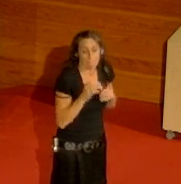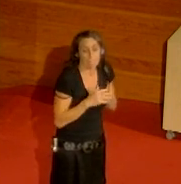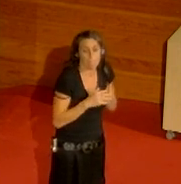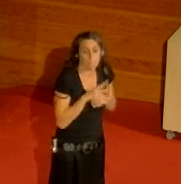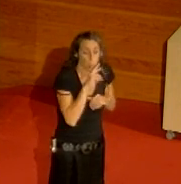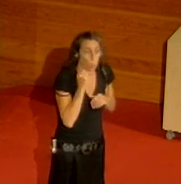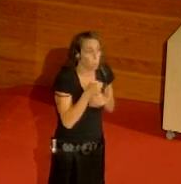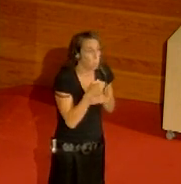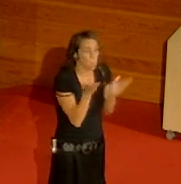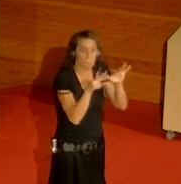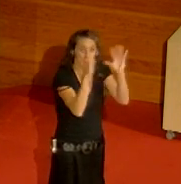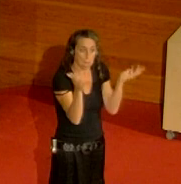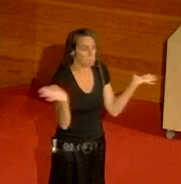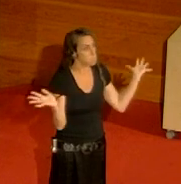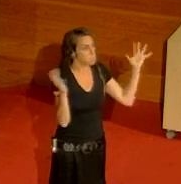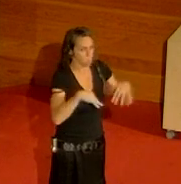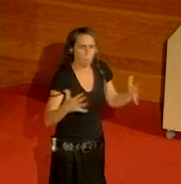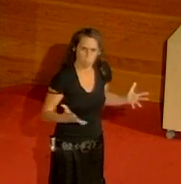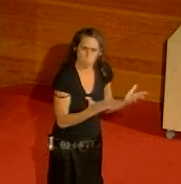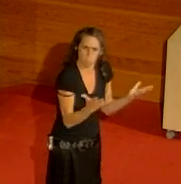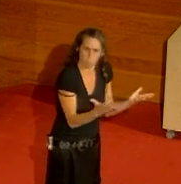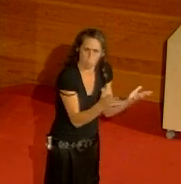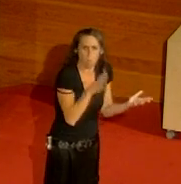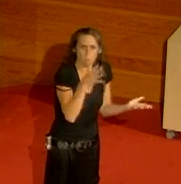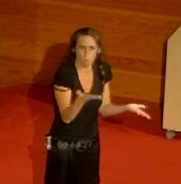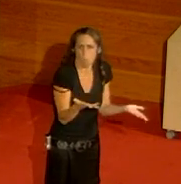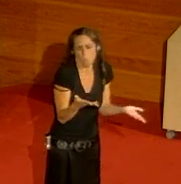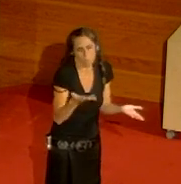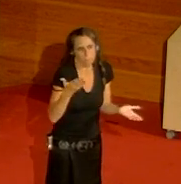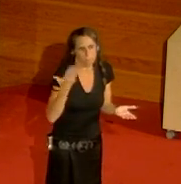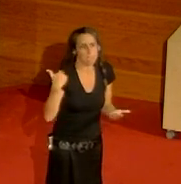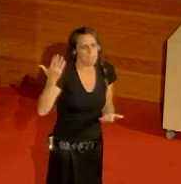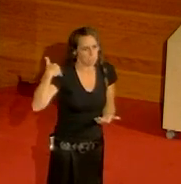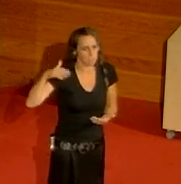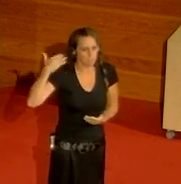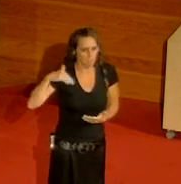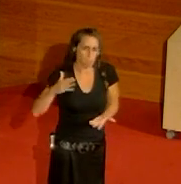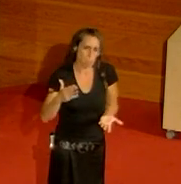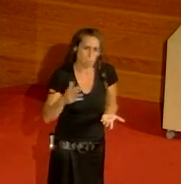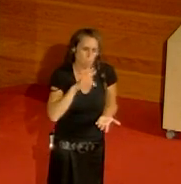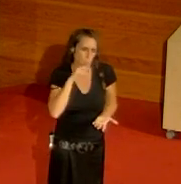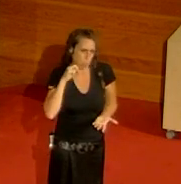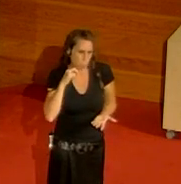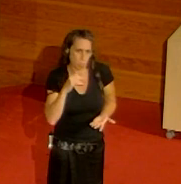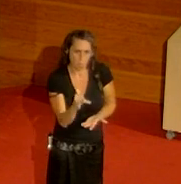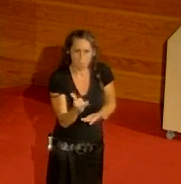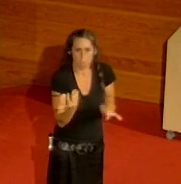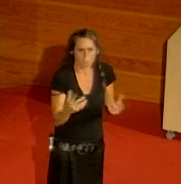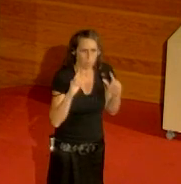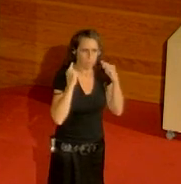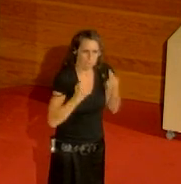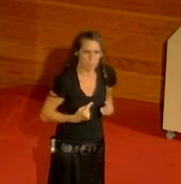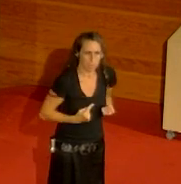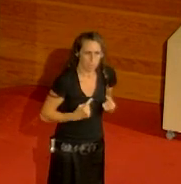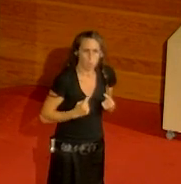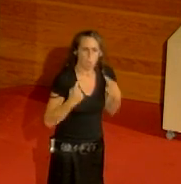cualquier judío a la tierra de Israel acreditando que tienes un pasado rabino te da acredita que eres judío porque tu